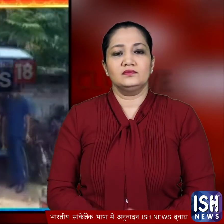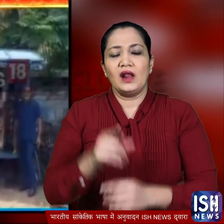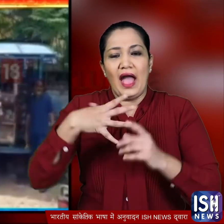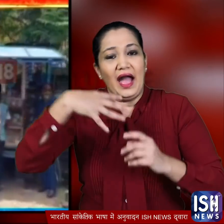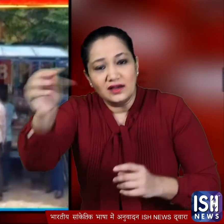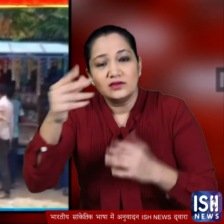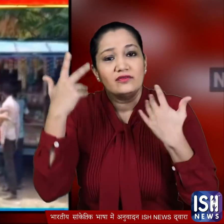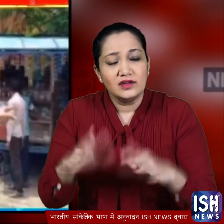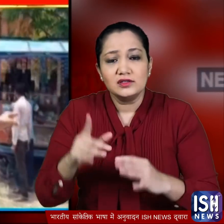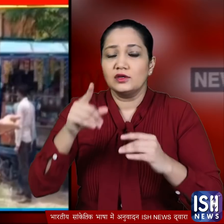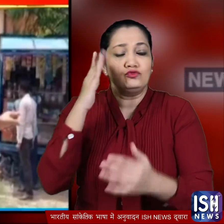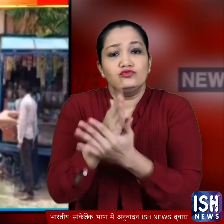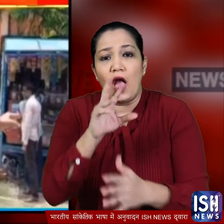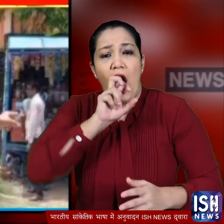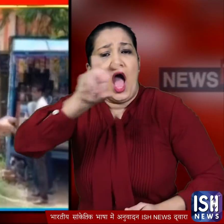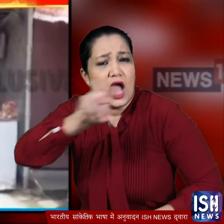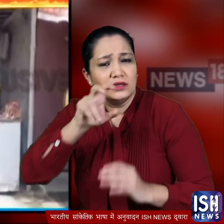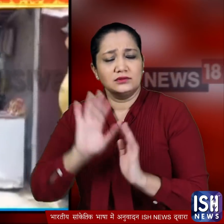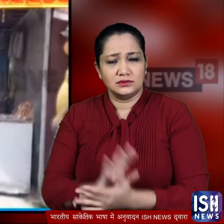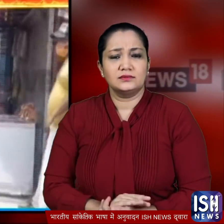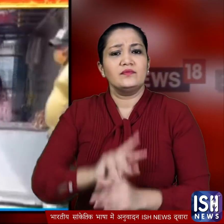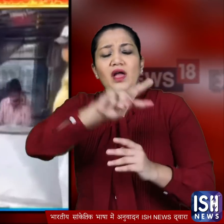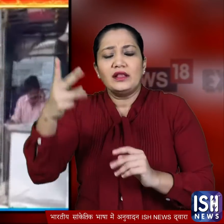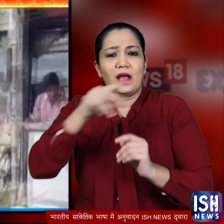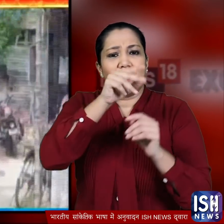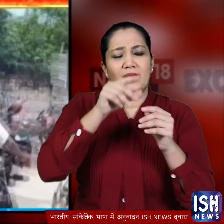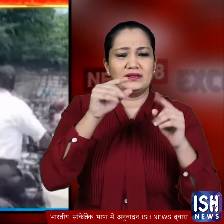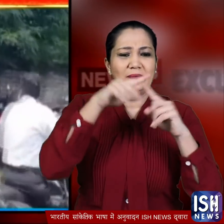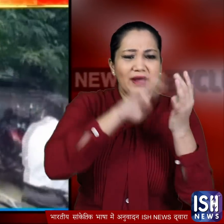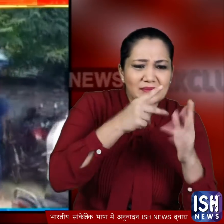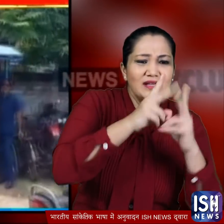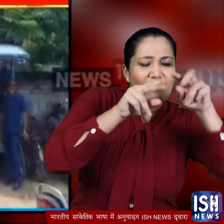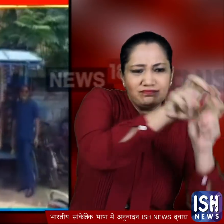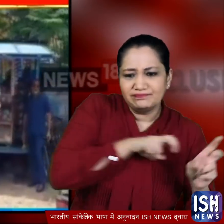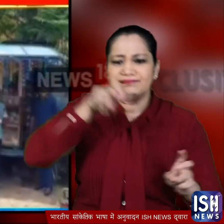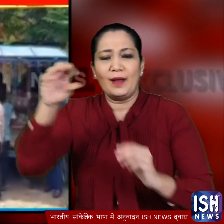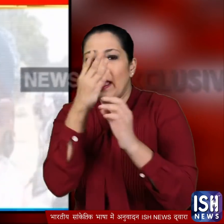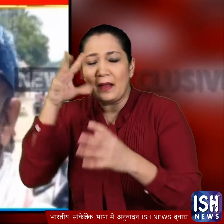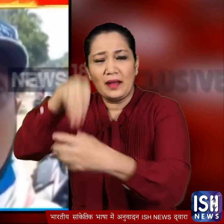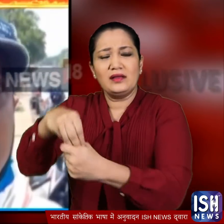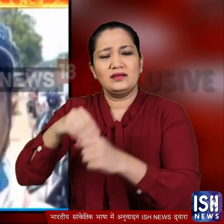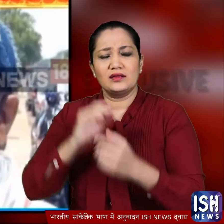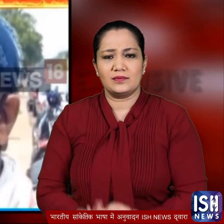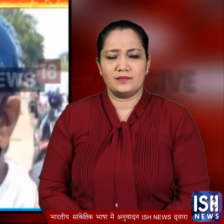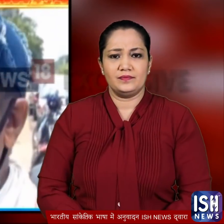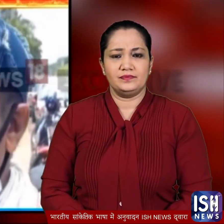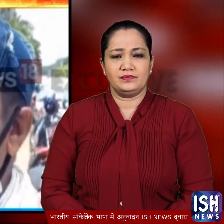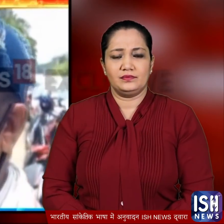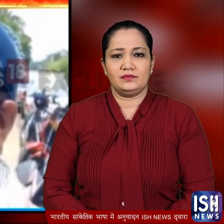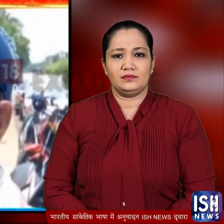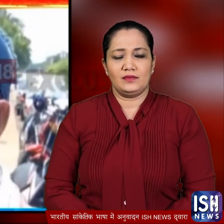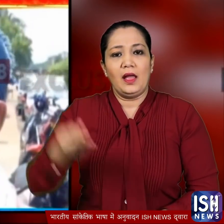लेकिन बाहर निकलने के बाद भी वो कार्यकर्ता चिल्लाता रहा। वो दूसरी पार्टी से बीजेपी में आने वाले लोगों पर जमकर बरसा। दल के